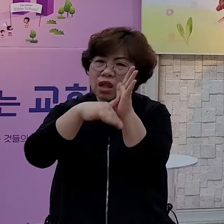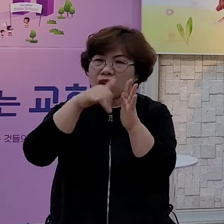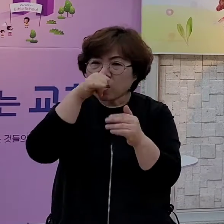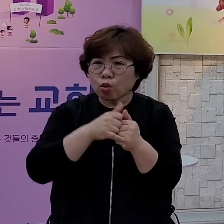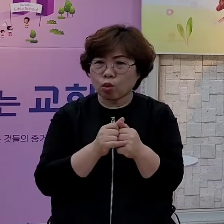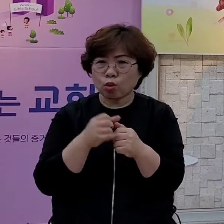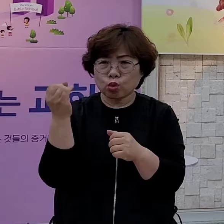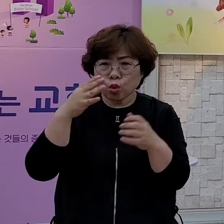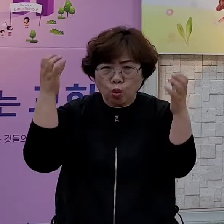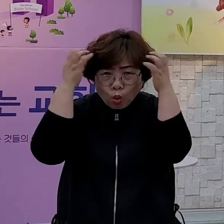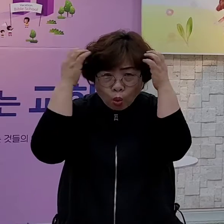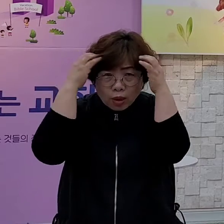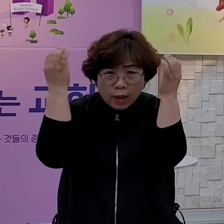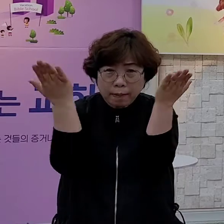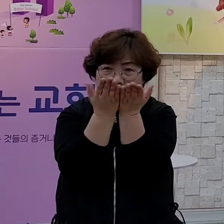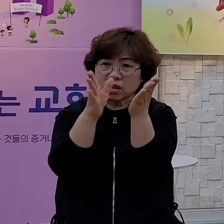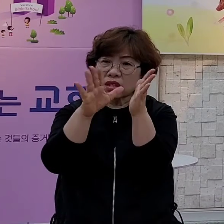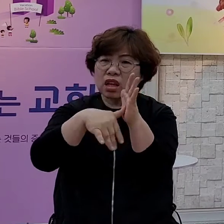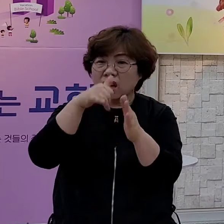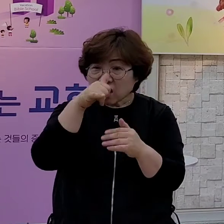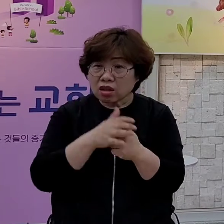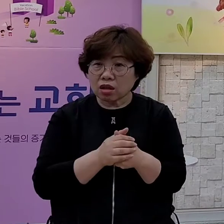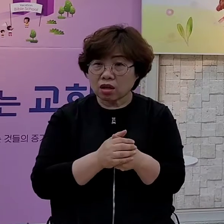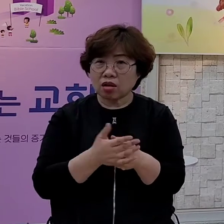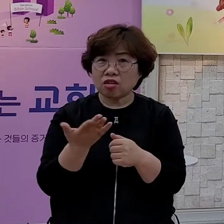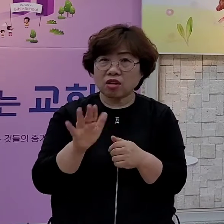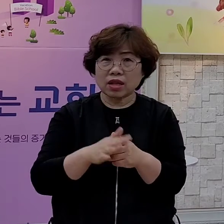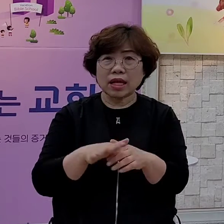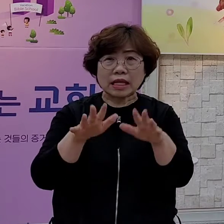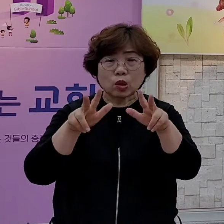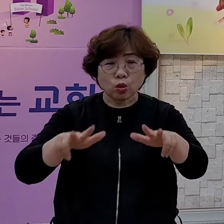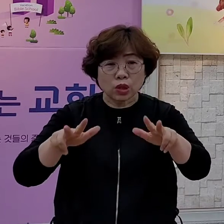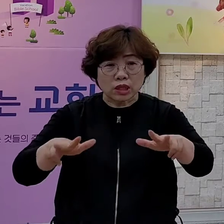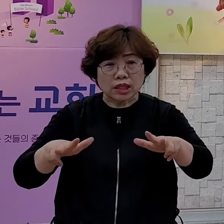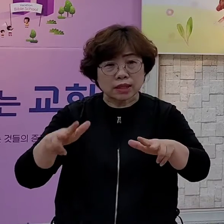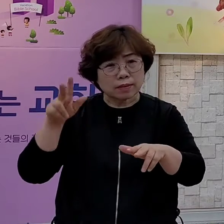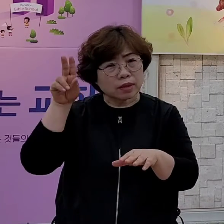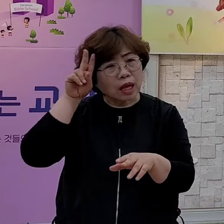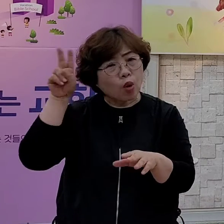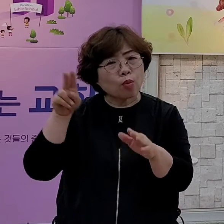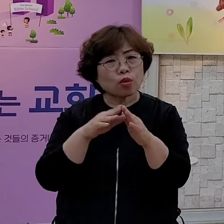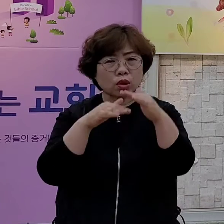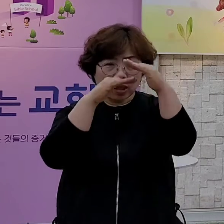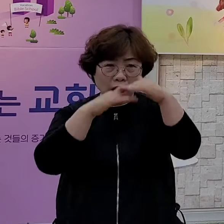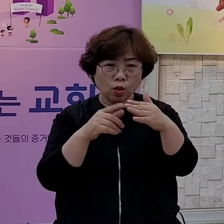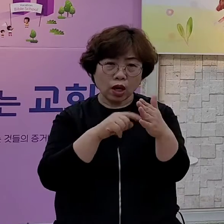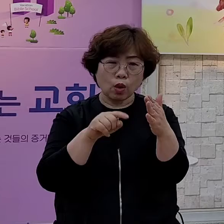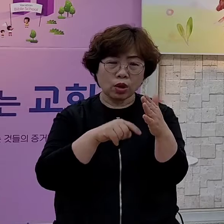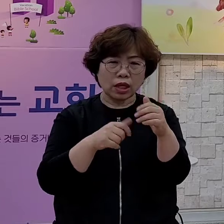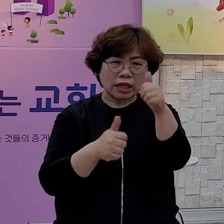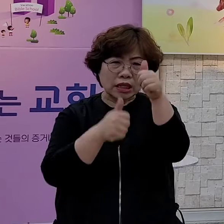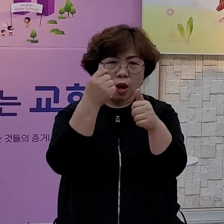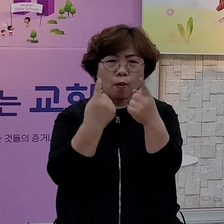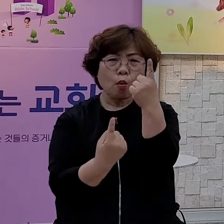단어예요. 근데 그 문맥에서 어떻게 어떤 의미로 쓰여 있느냐에 따라서 뜻이 달라지기